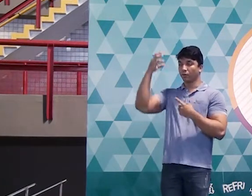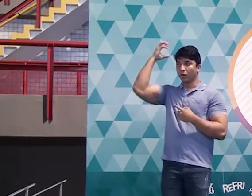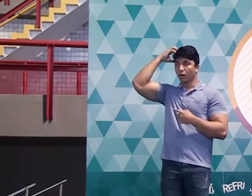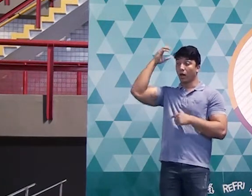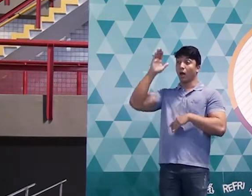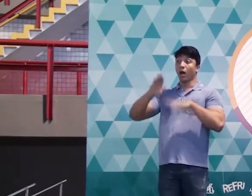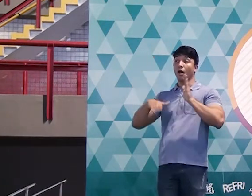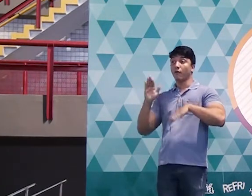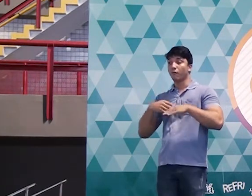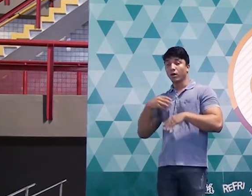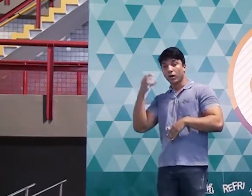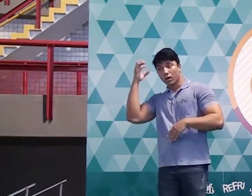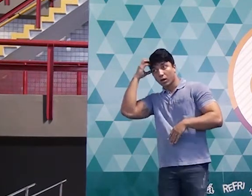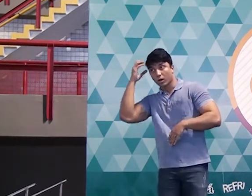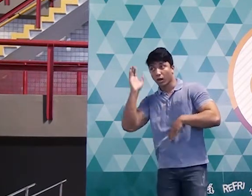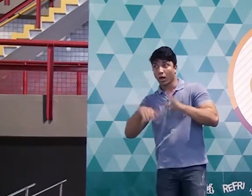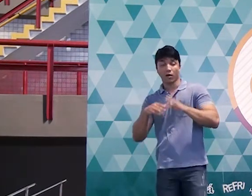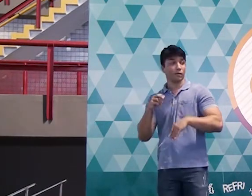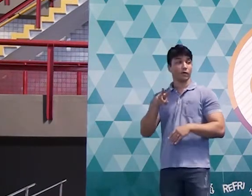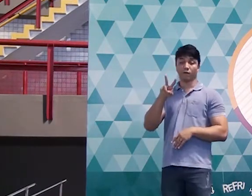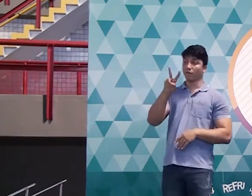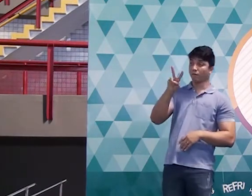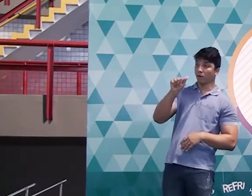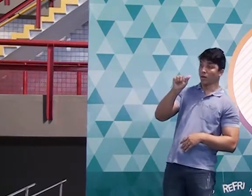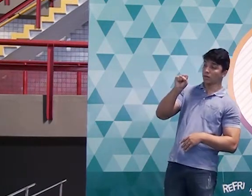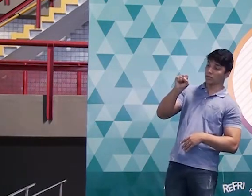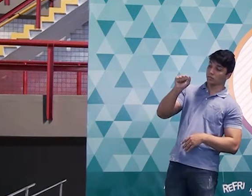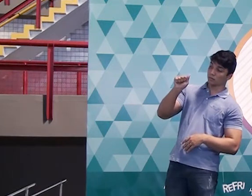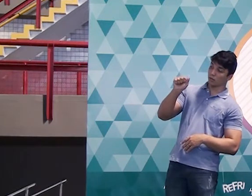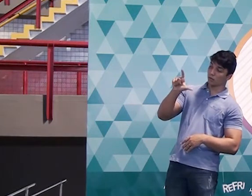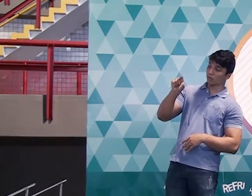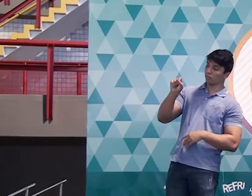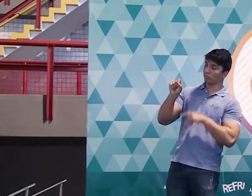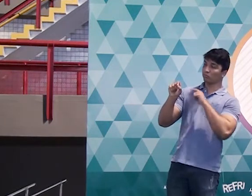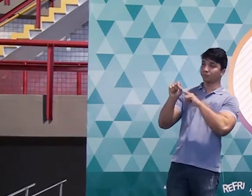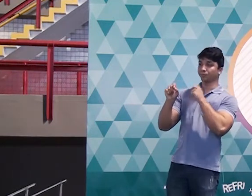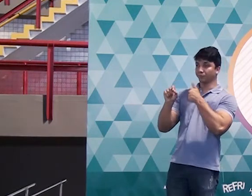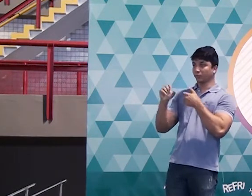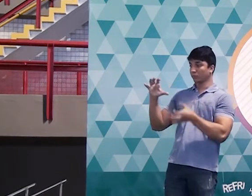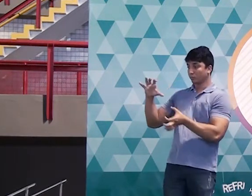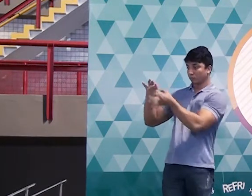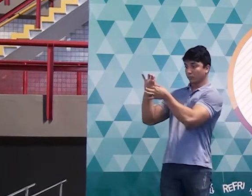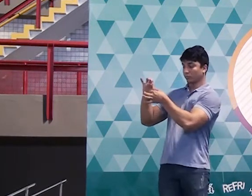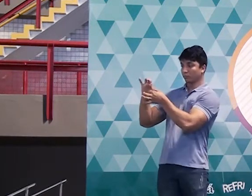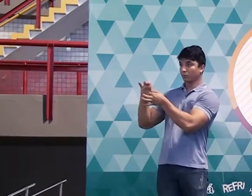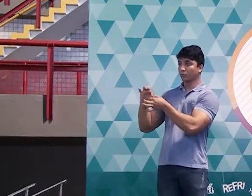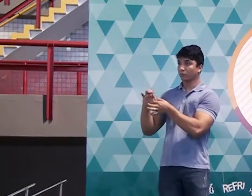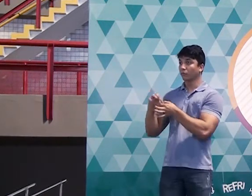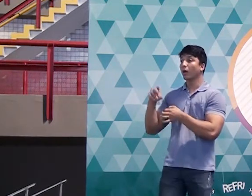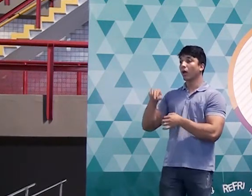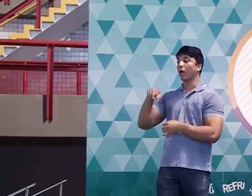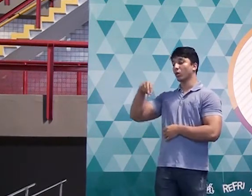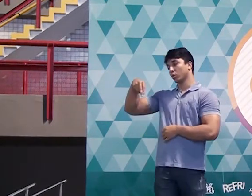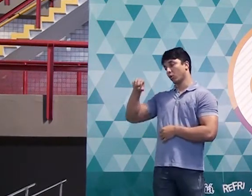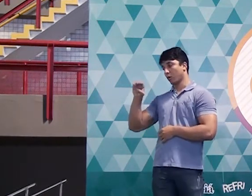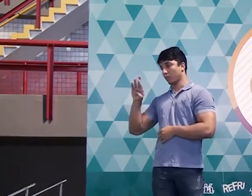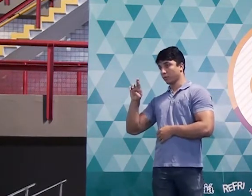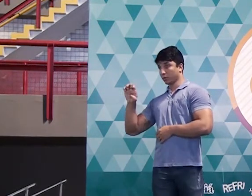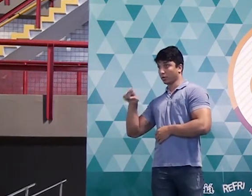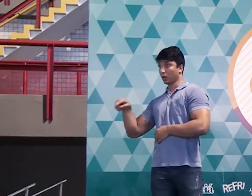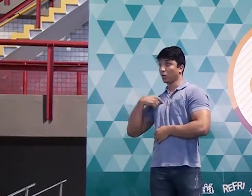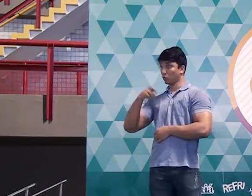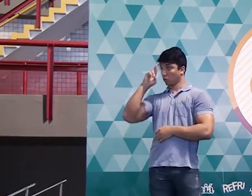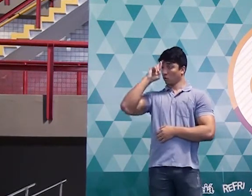ele era um rei, às vezes ele era um vassalo de um rei, ok? Esse nobre é dono da terra e é ele